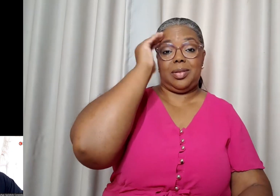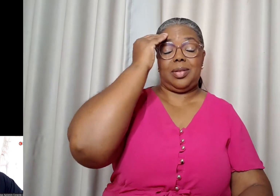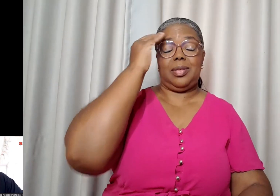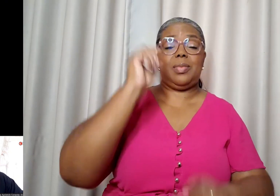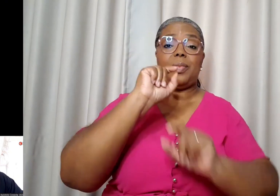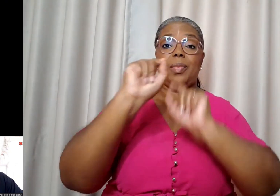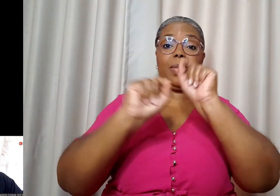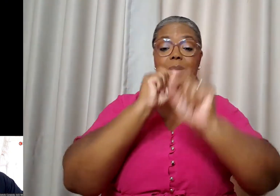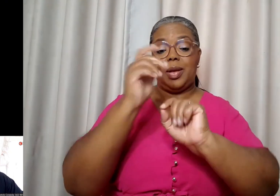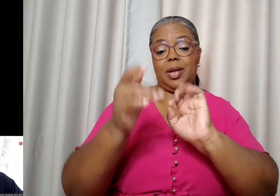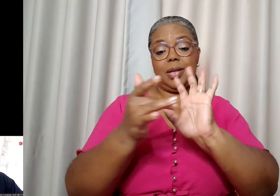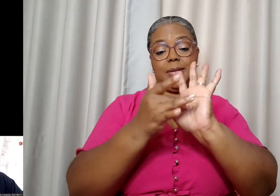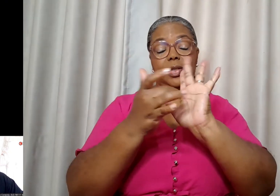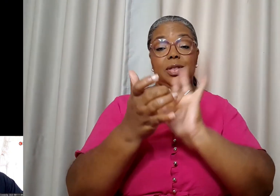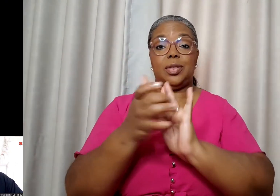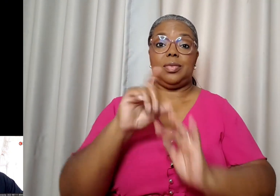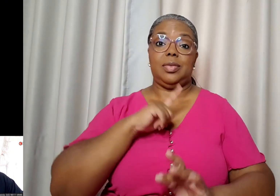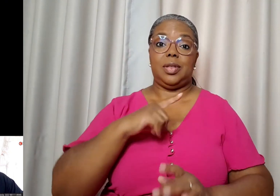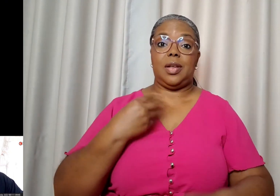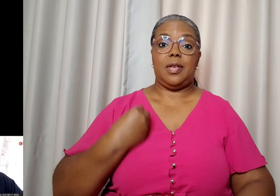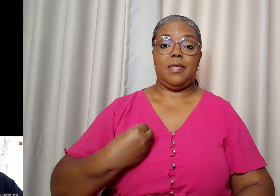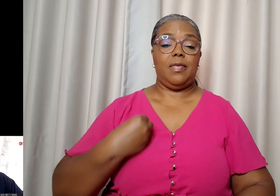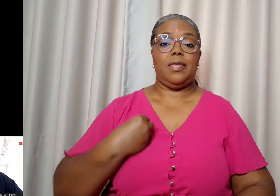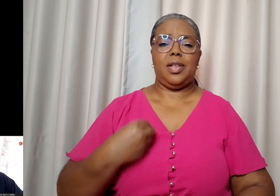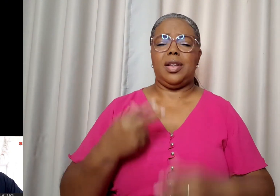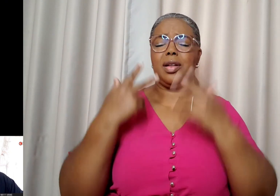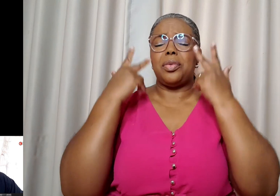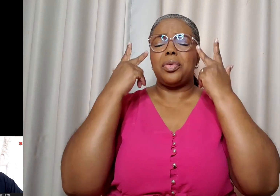uma vida normal nos negócios.